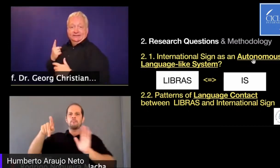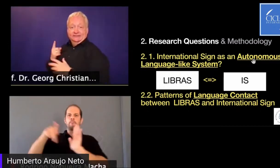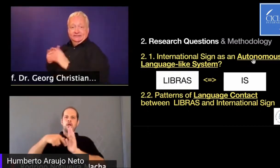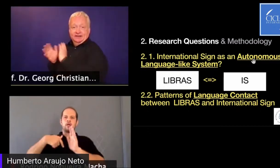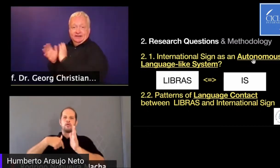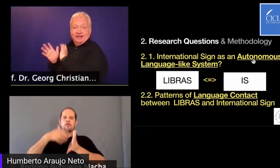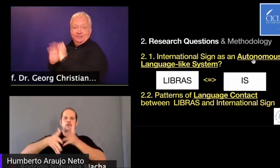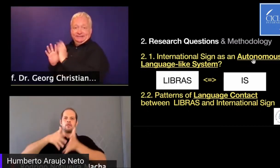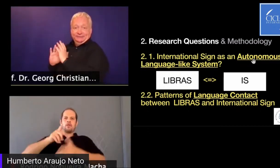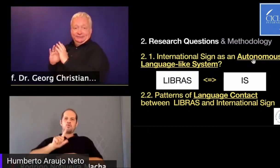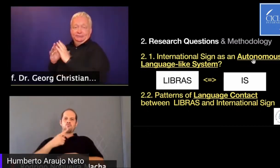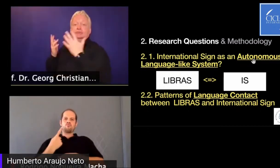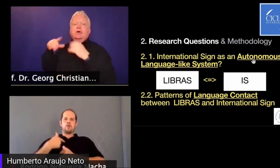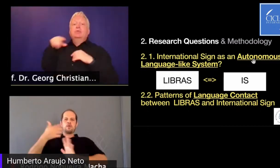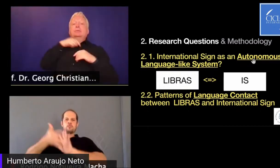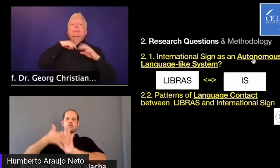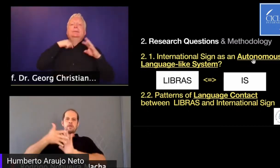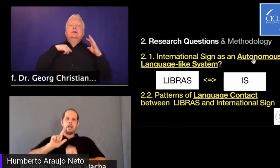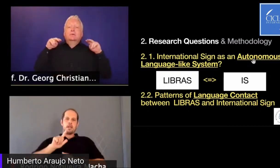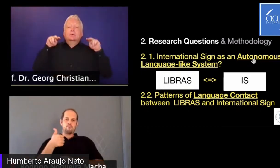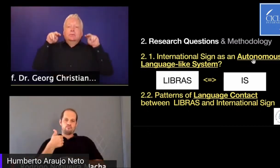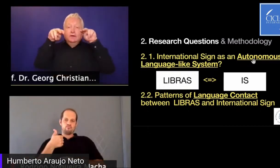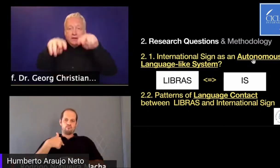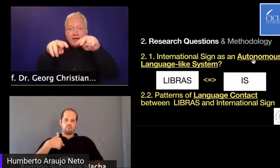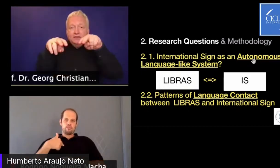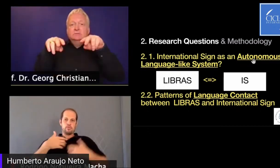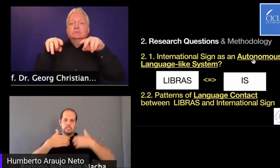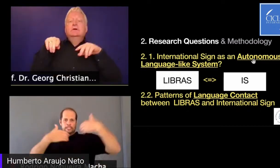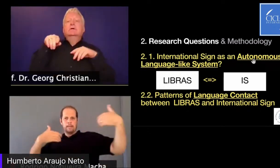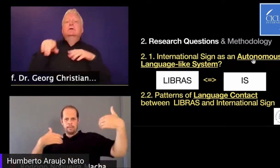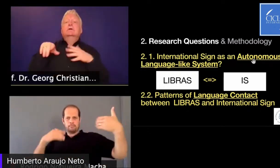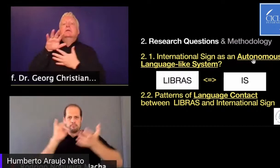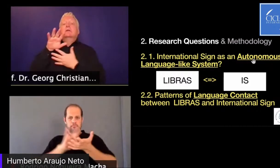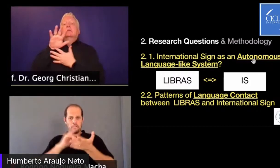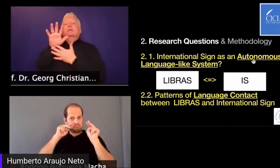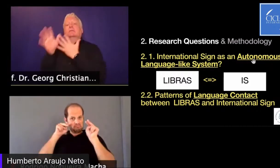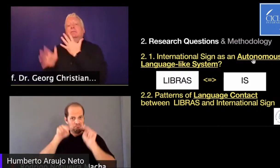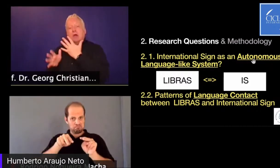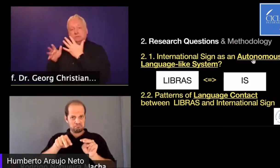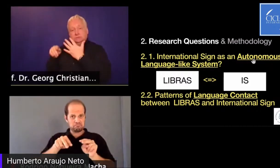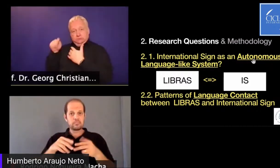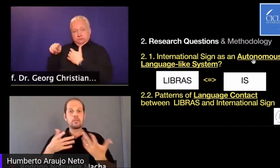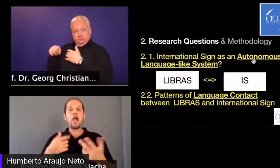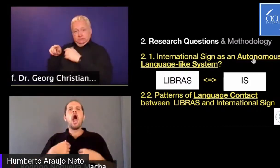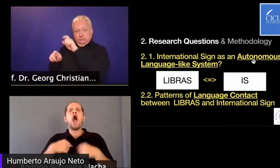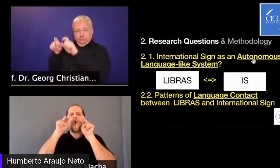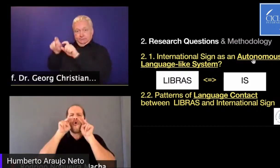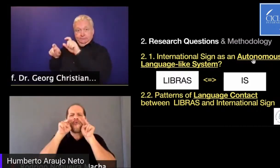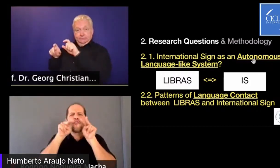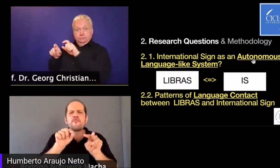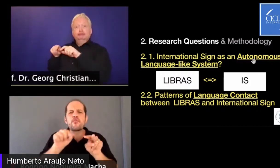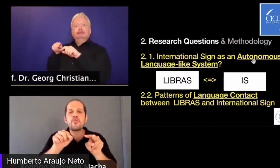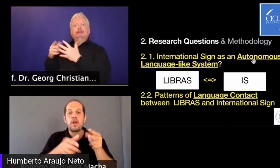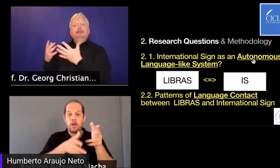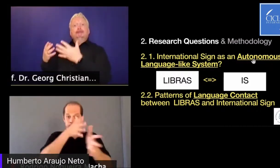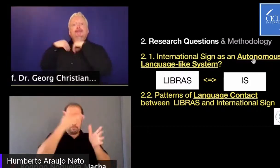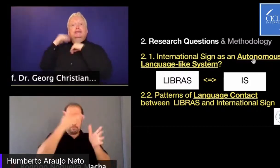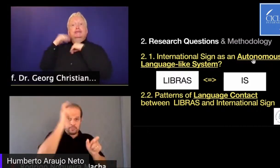não. Será que ele pode ser considerado de maneira distinta de uma outra língua de sinais, como a Libras, por exemplo?